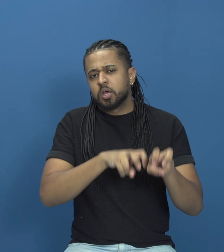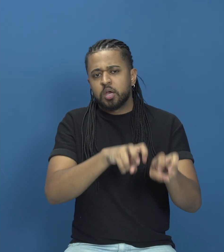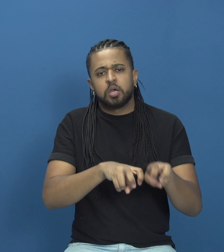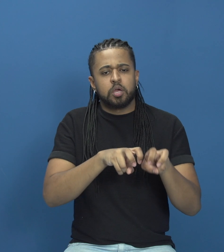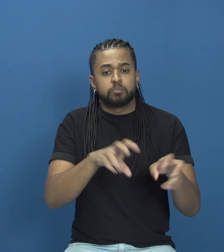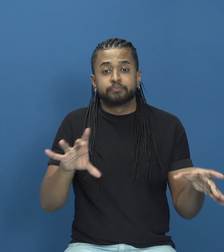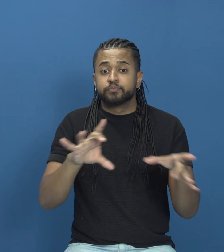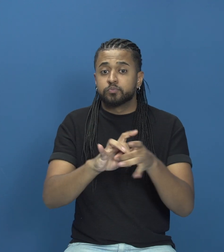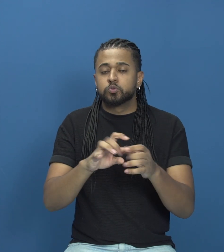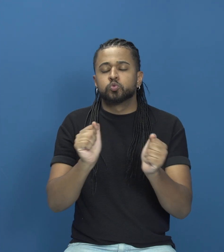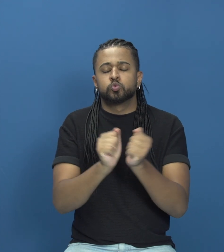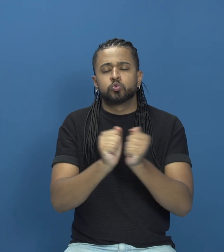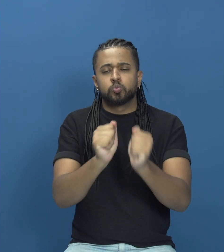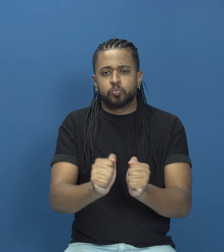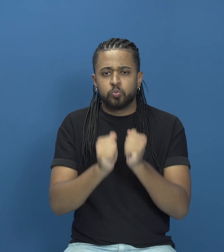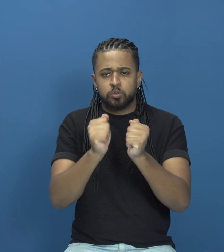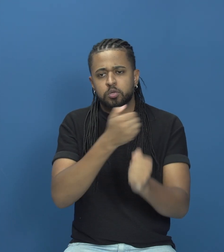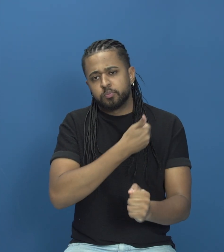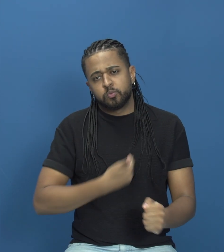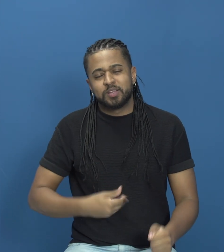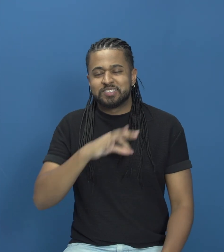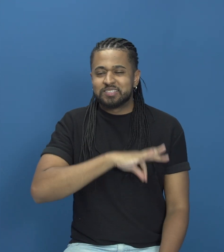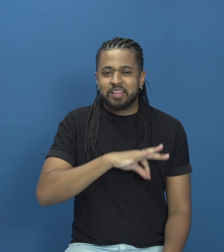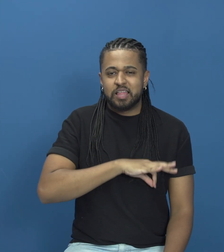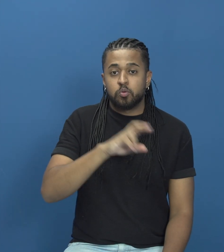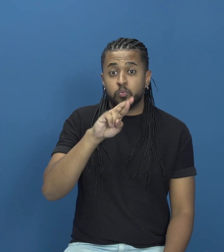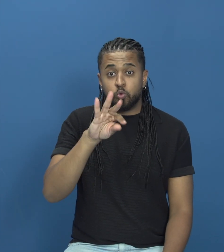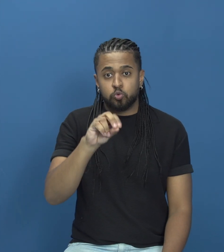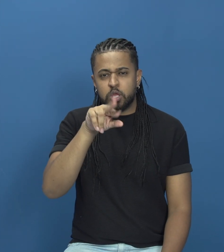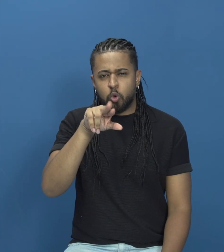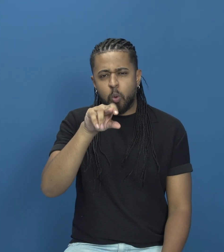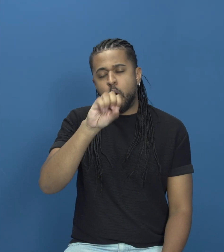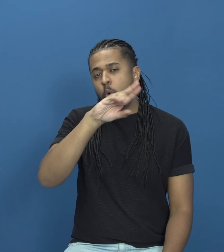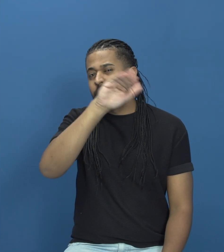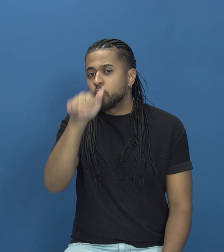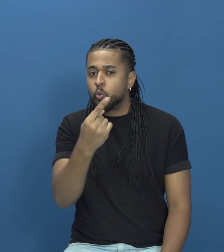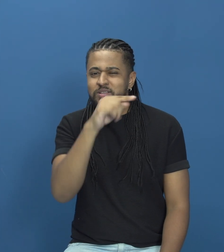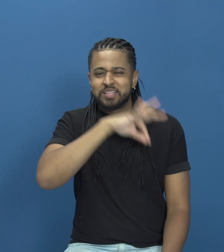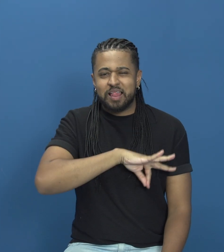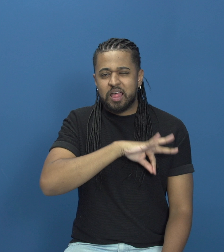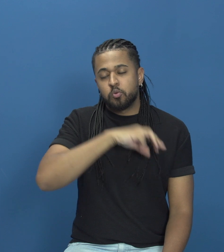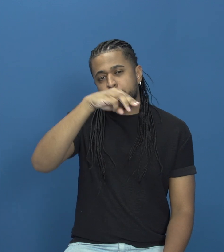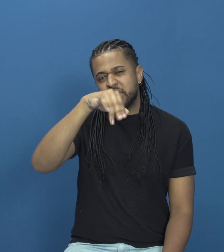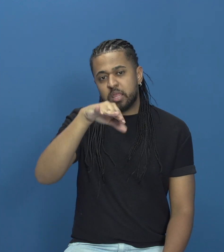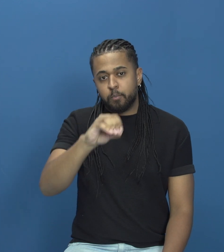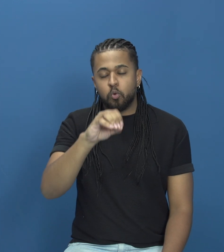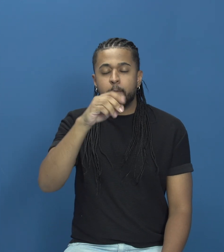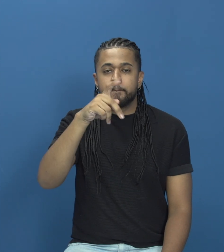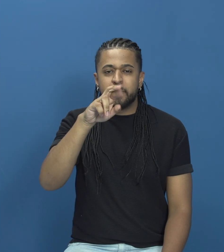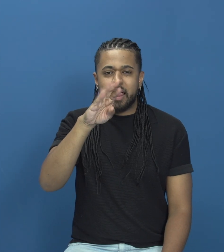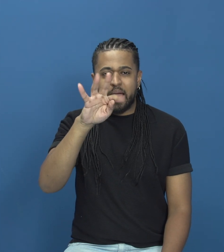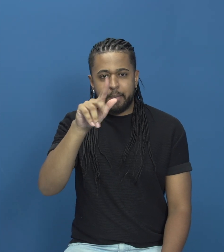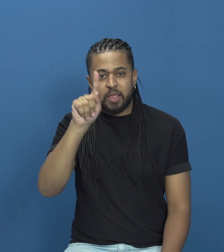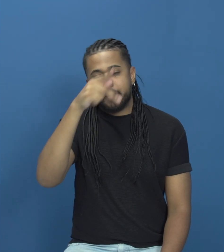com o poder público, com renda familiar bruta igual ou inferior a um salário mínimo per capita, que sejam pessoas